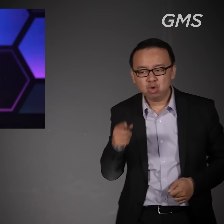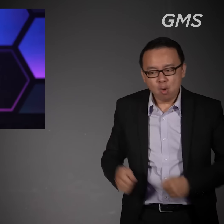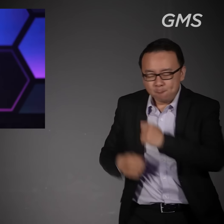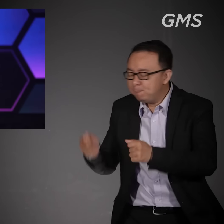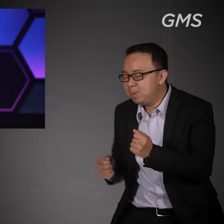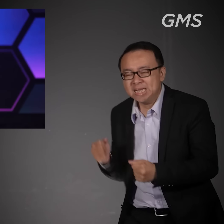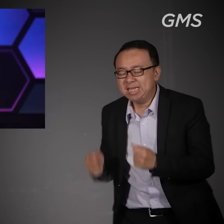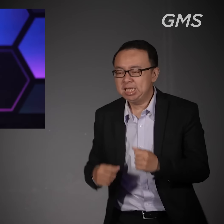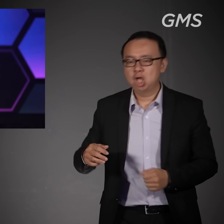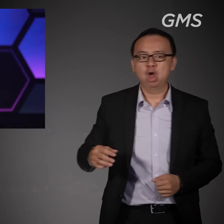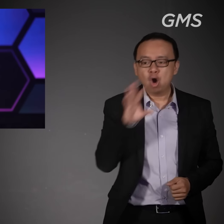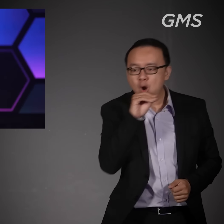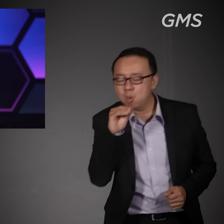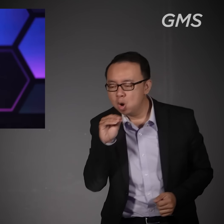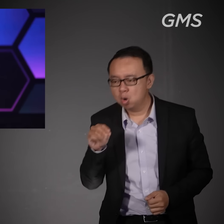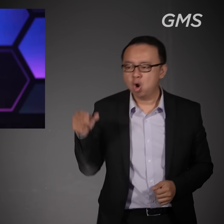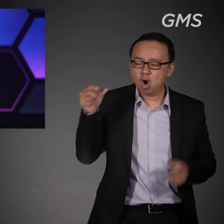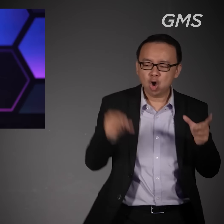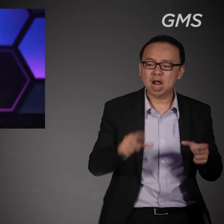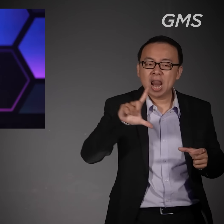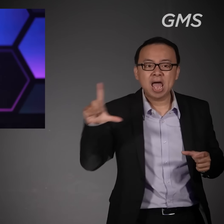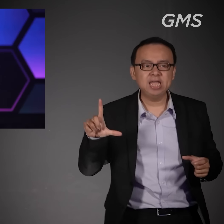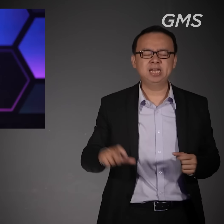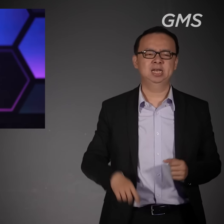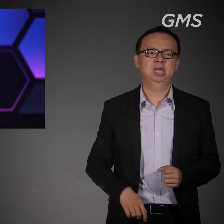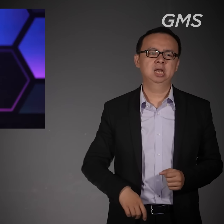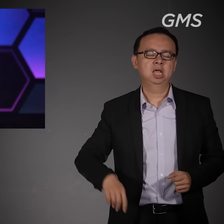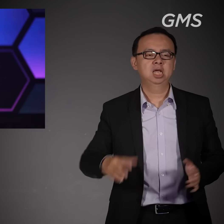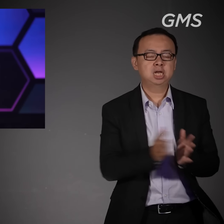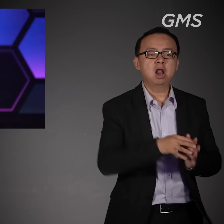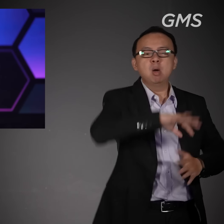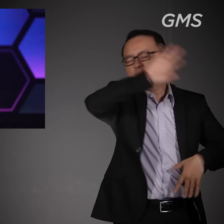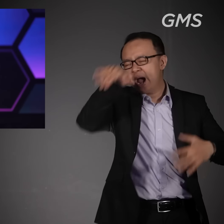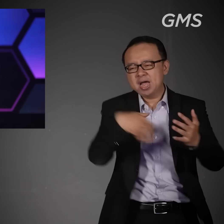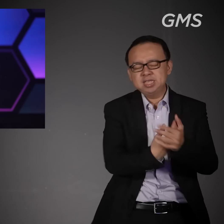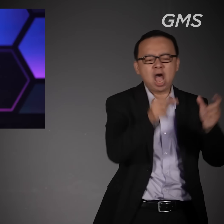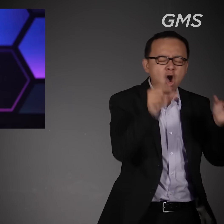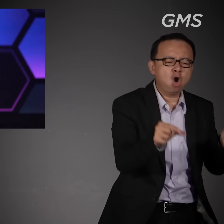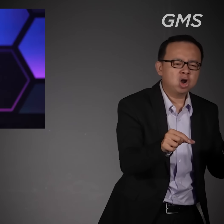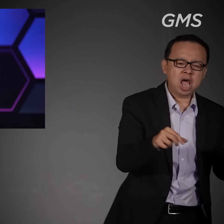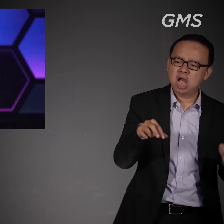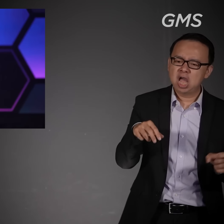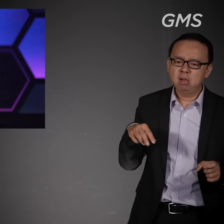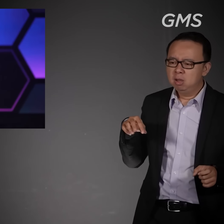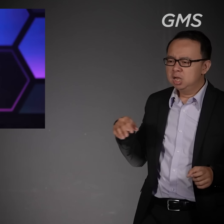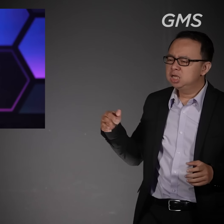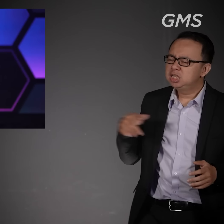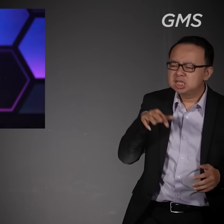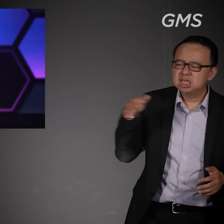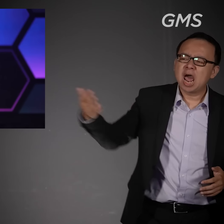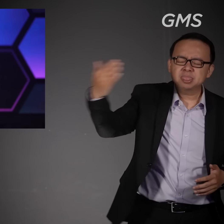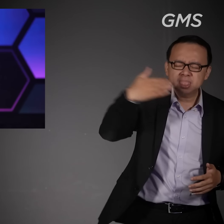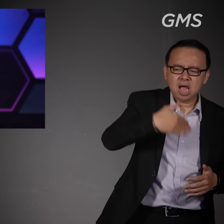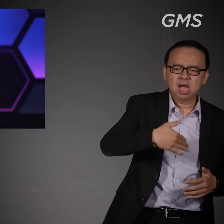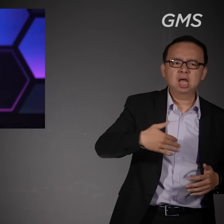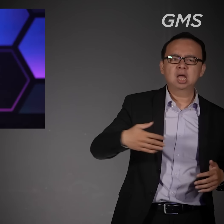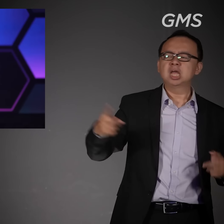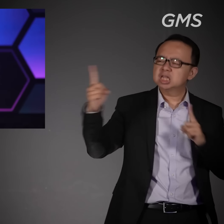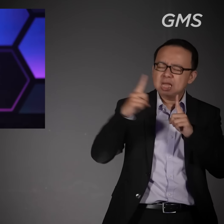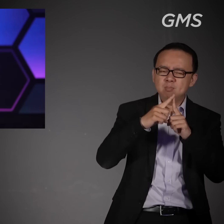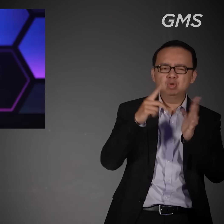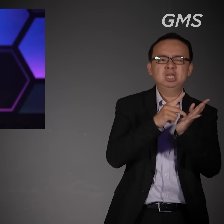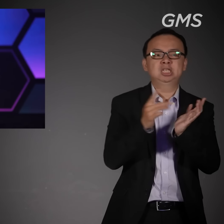pun pergi keluar kota. Lalu berbondong-bondong orang datang kepada Yesus. Siapa bilang pandemi ini masa menabur? Pandemi